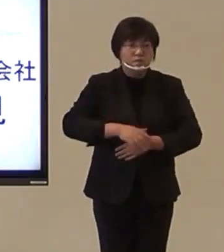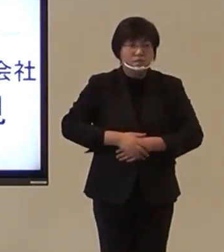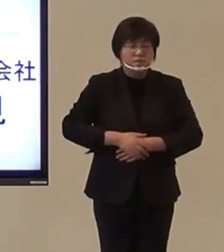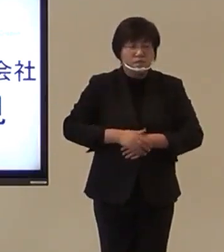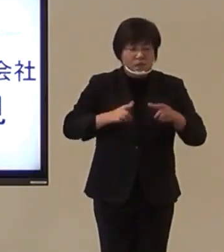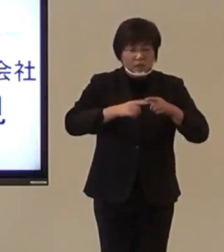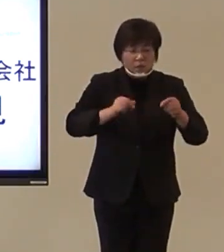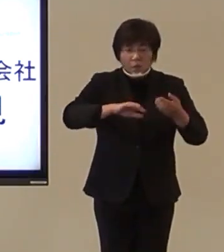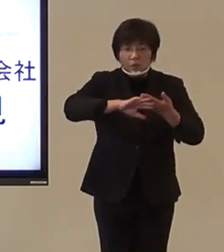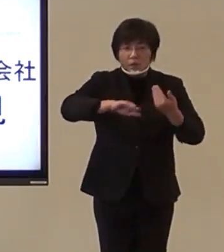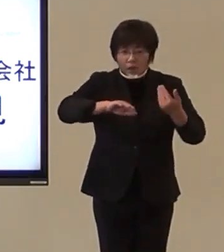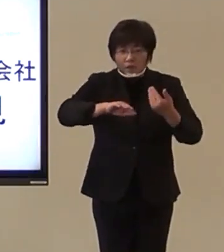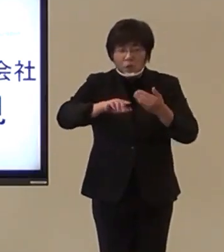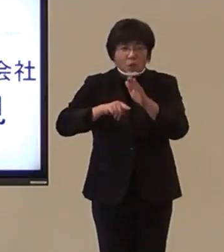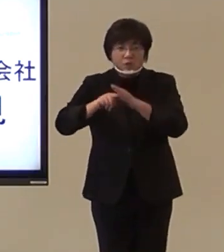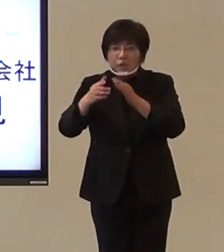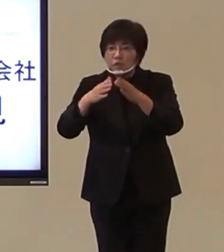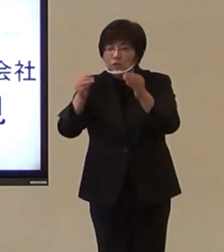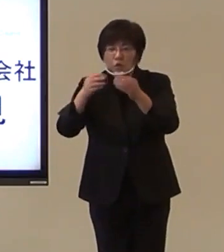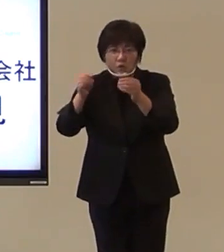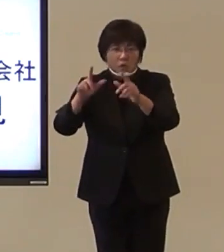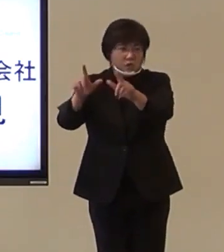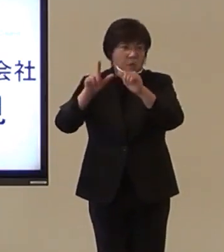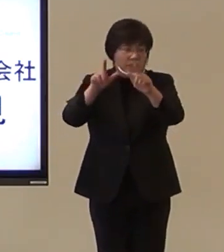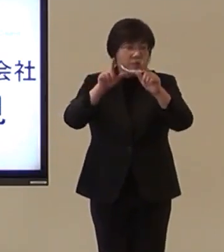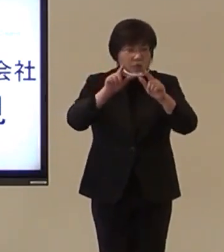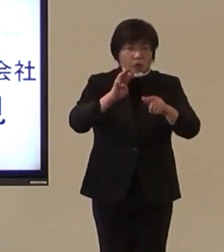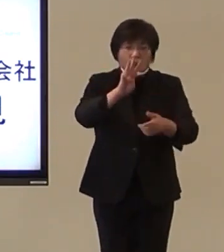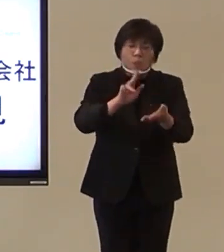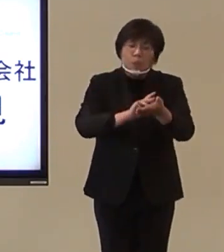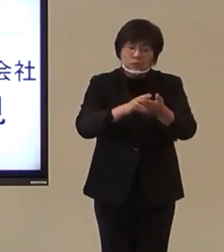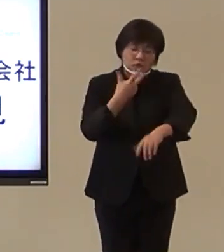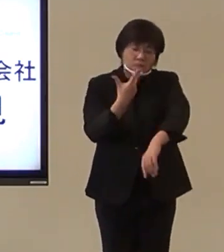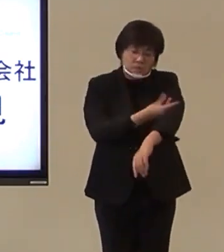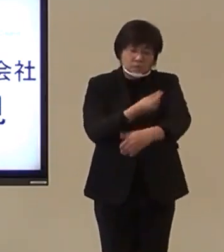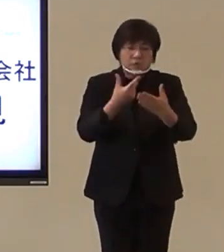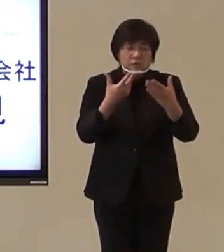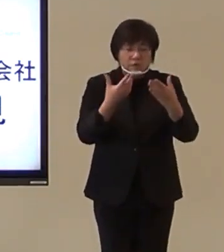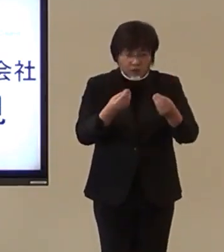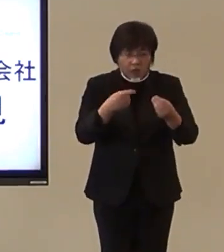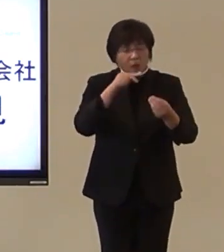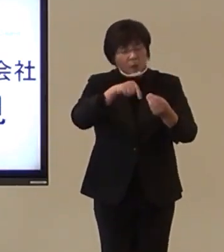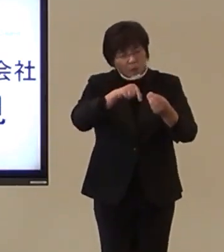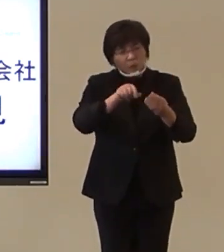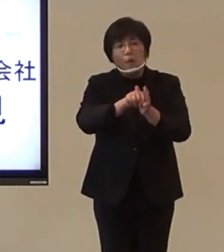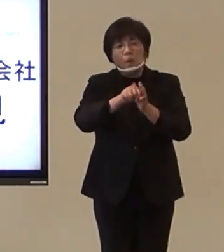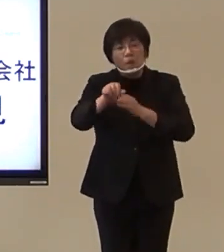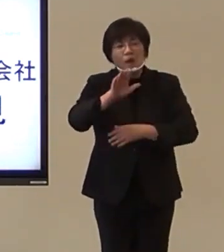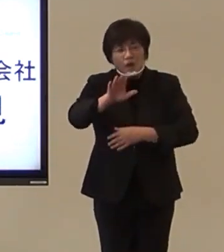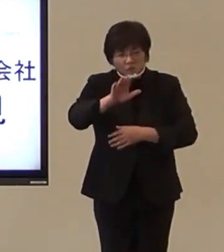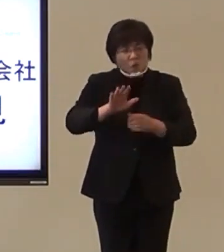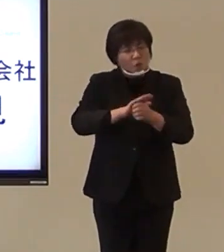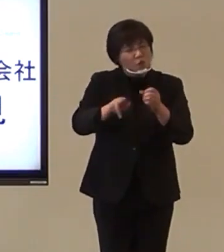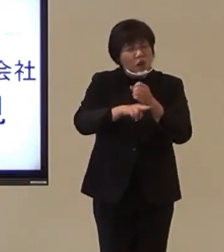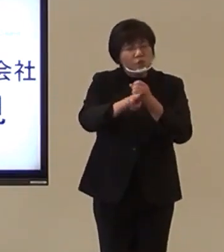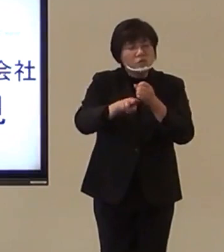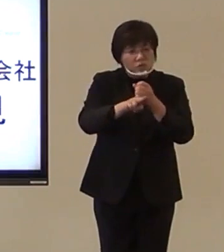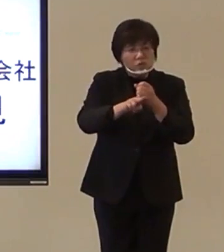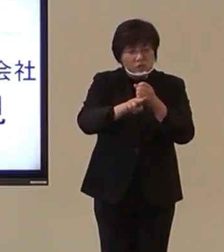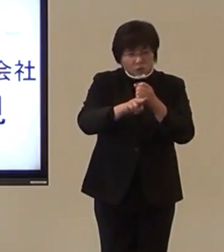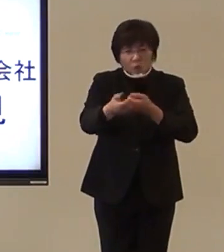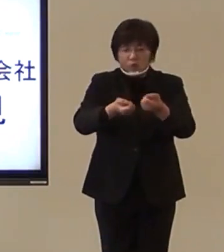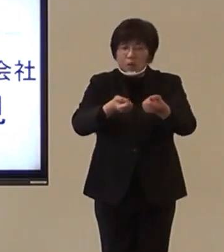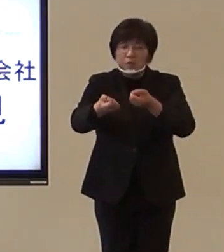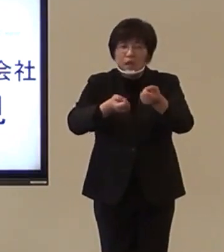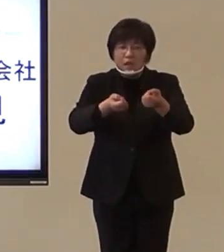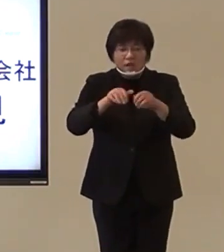ています。そしてこの中ではワクチンを打った方がやっぱりこのワクチンを、コロナをコントロールするのがいいという結論も出